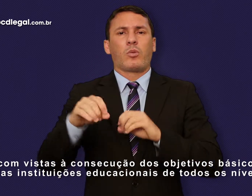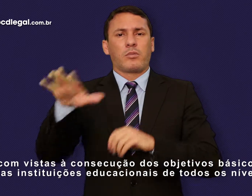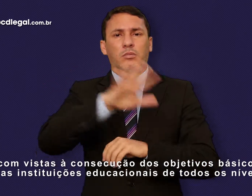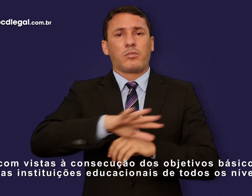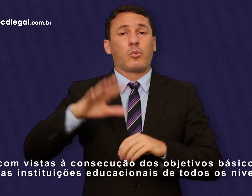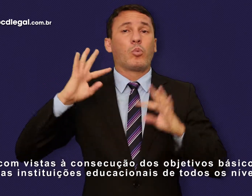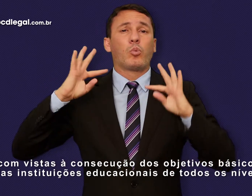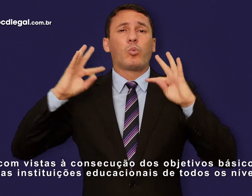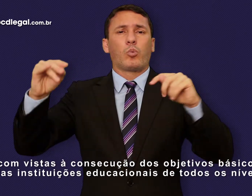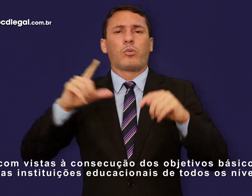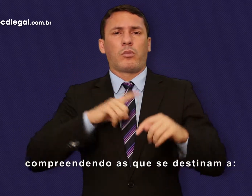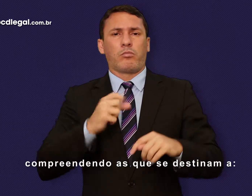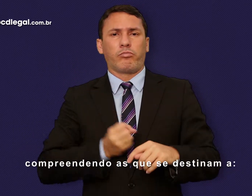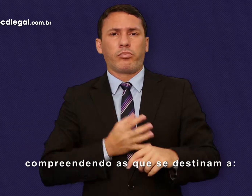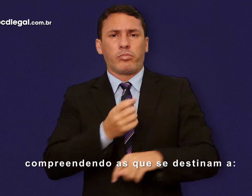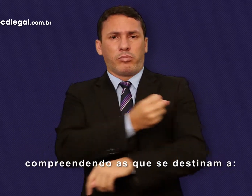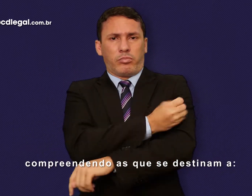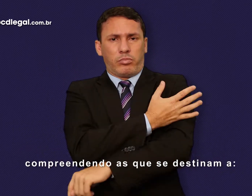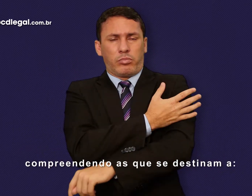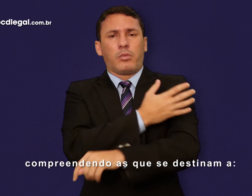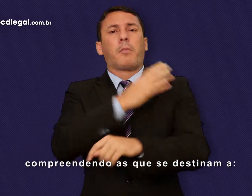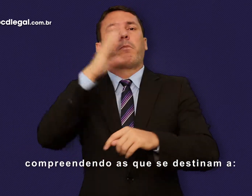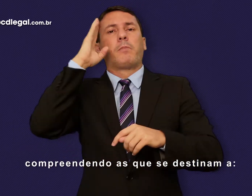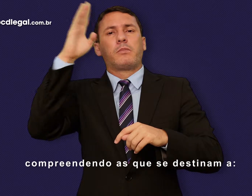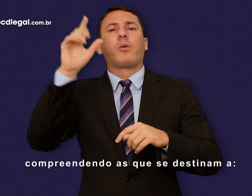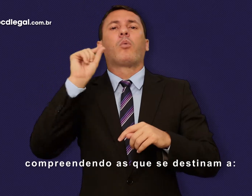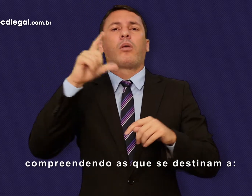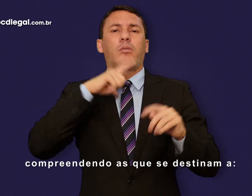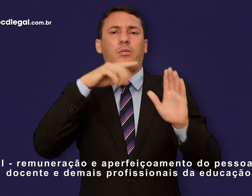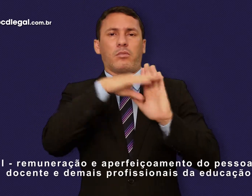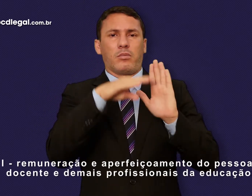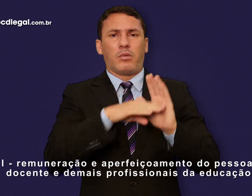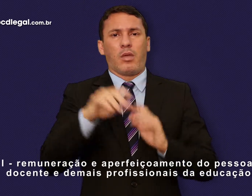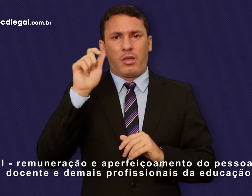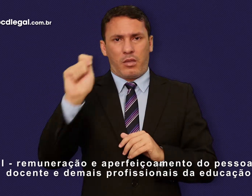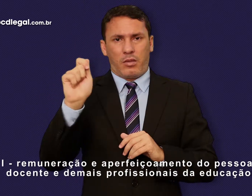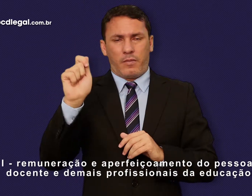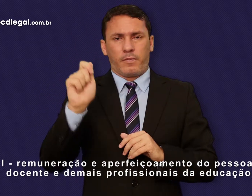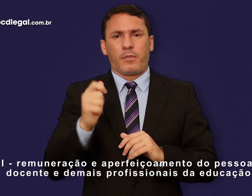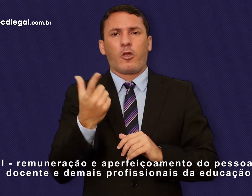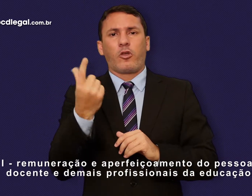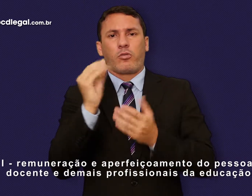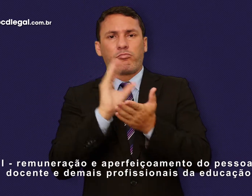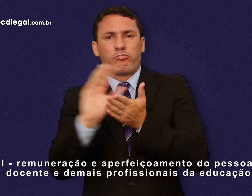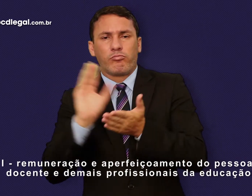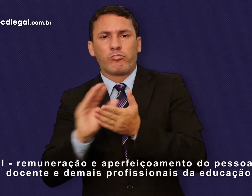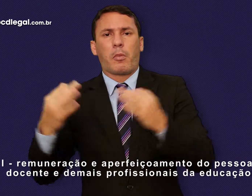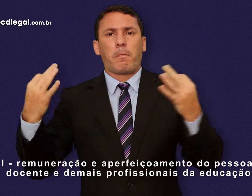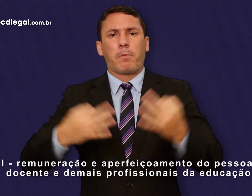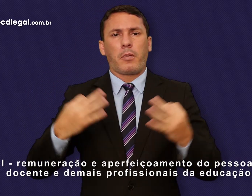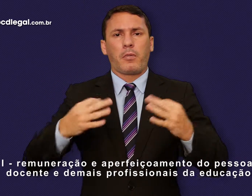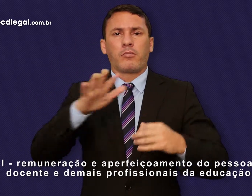educacionais de todos os níveis, compreendendo as que se destinam a: inciso 1. Remuneração e aperfeiçoamento do